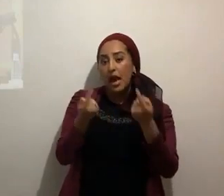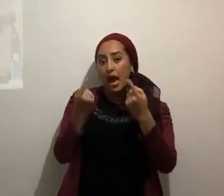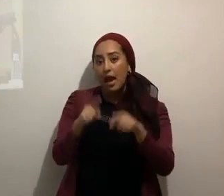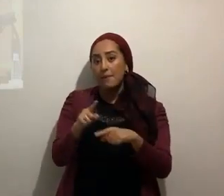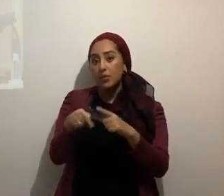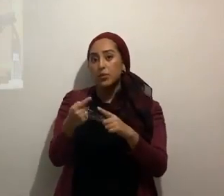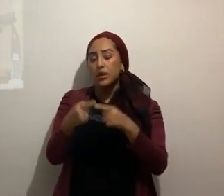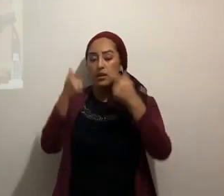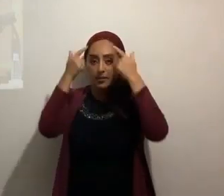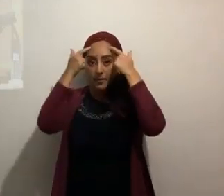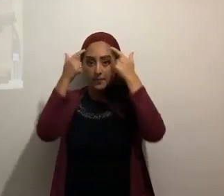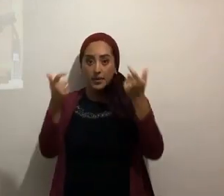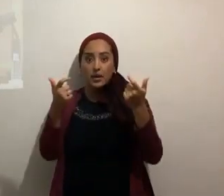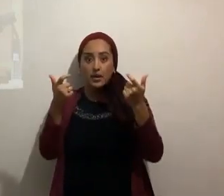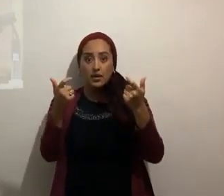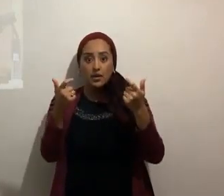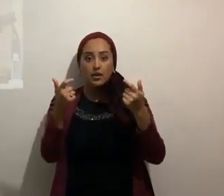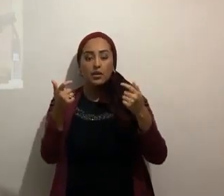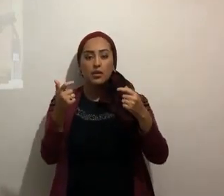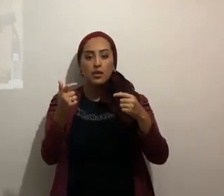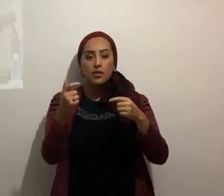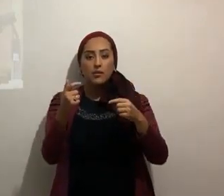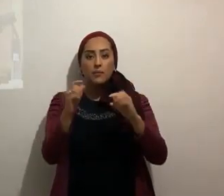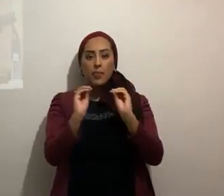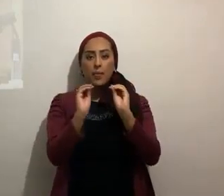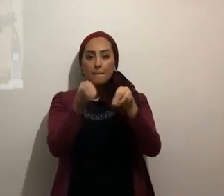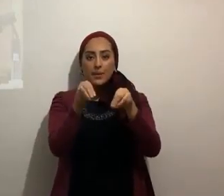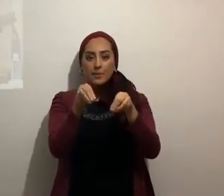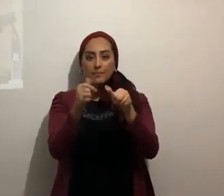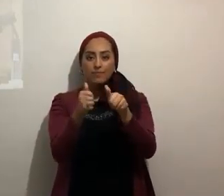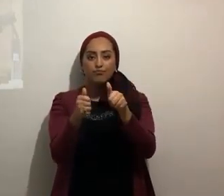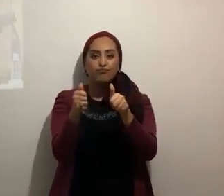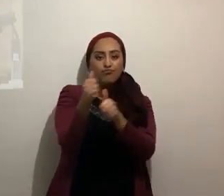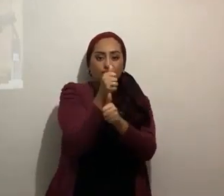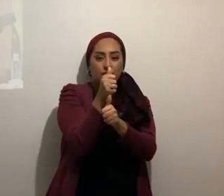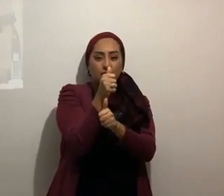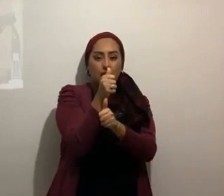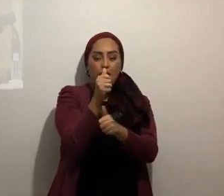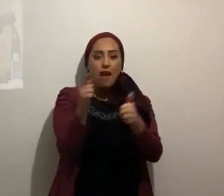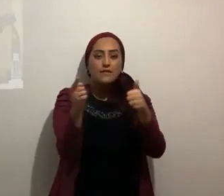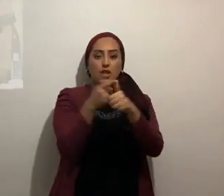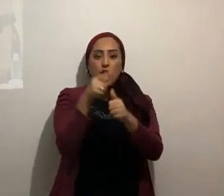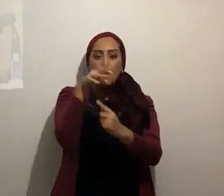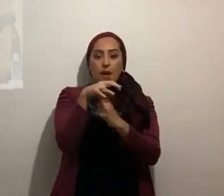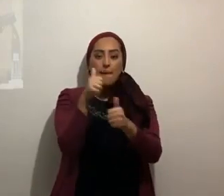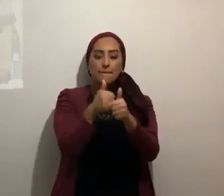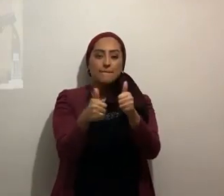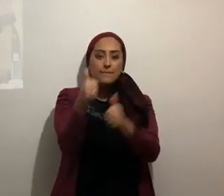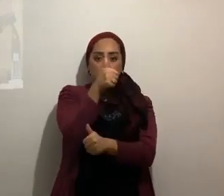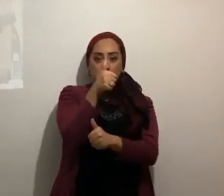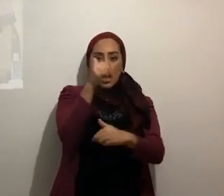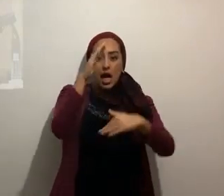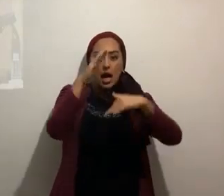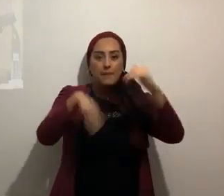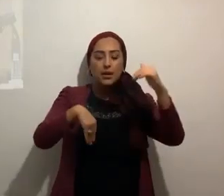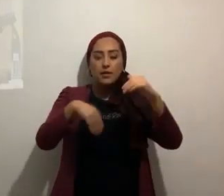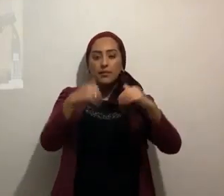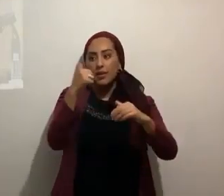el orgullo toma posición, es decir, toma posición principal sobre todo